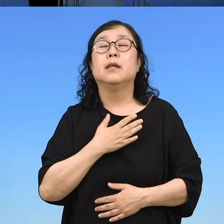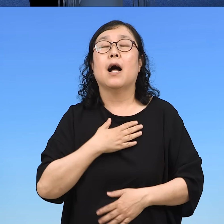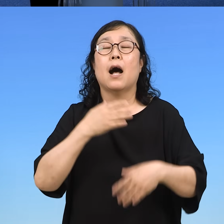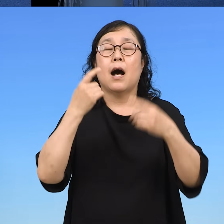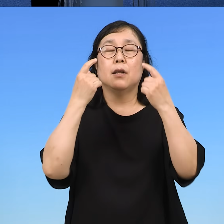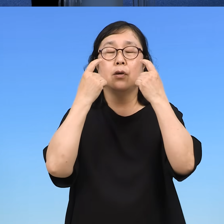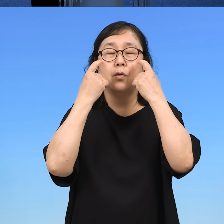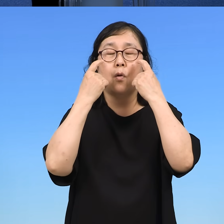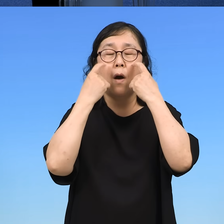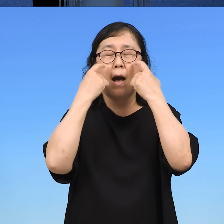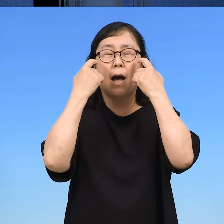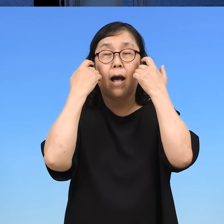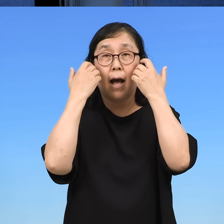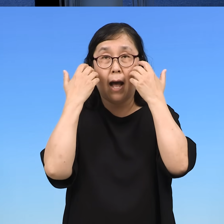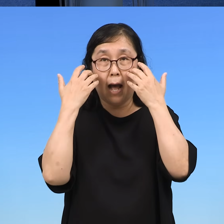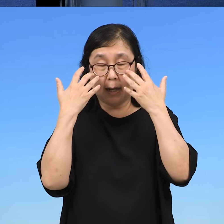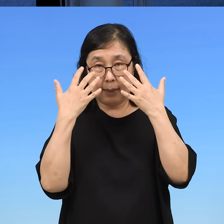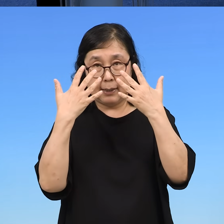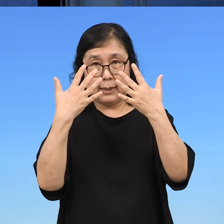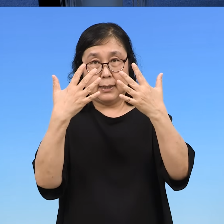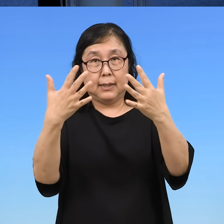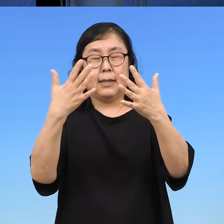나는 확실히 아네.